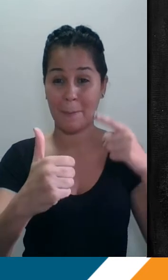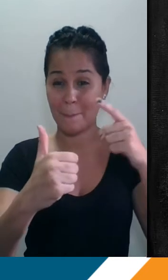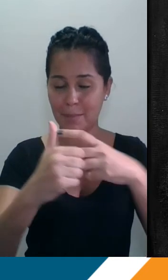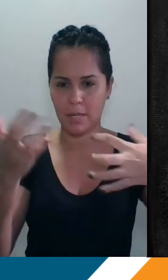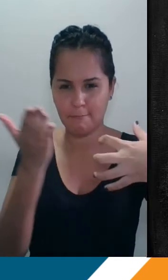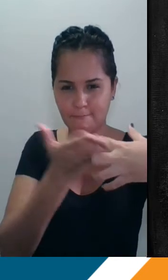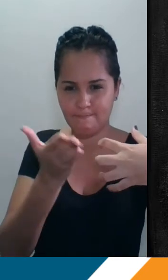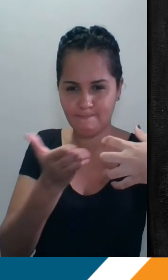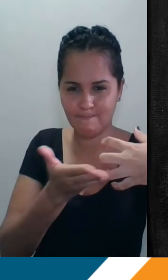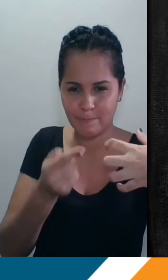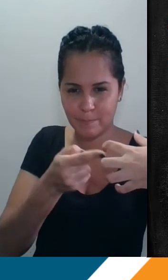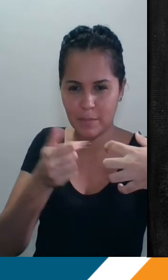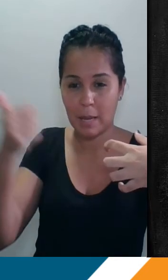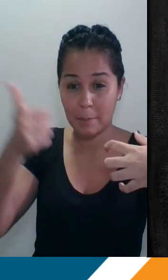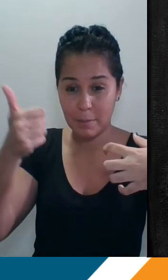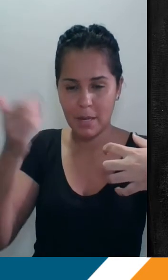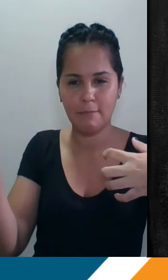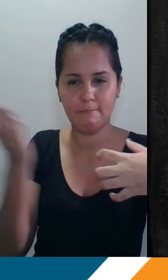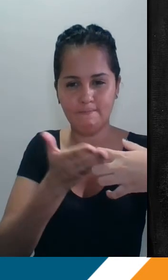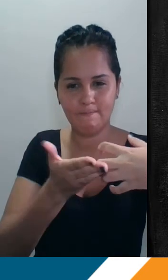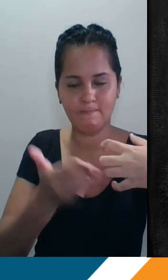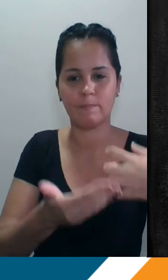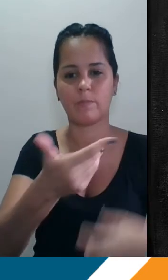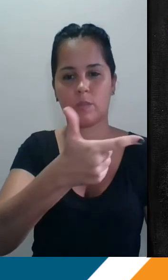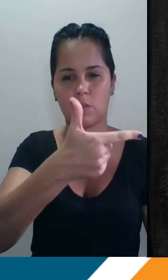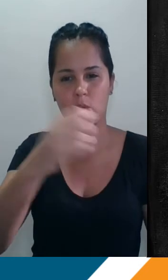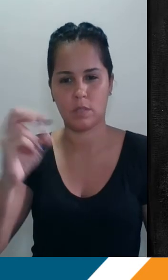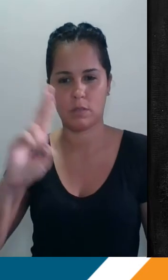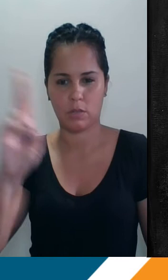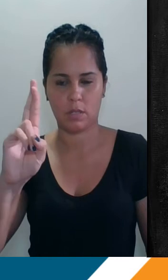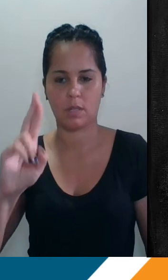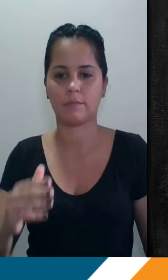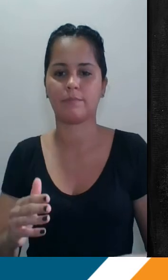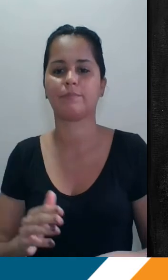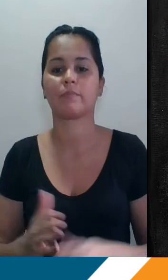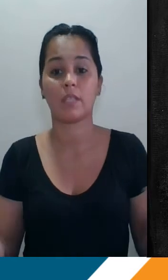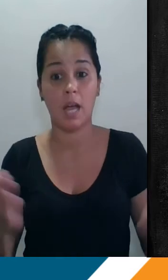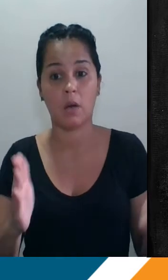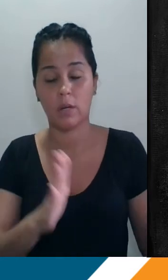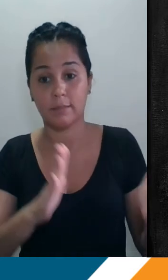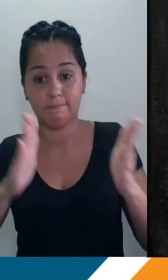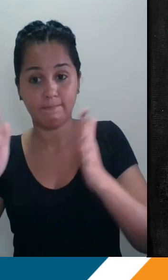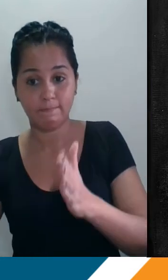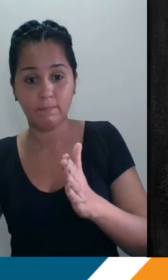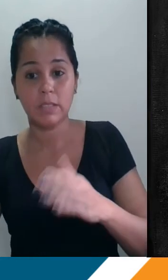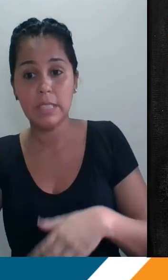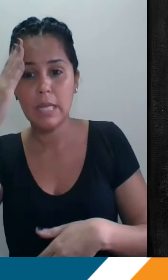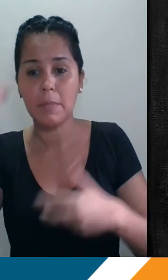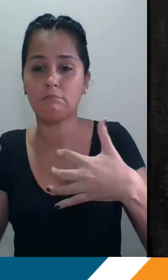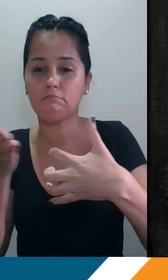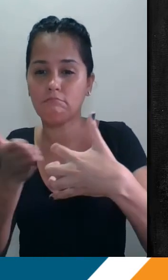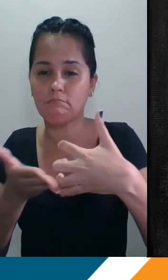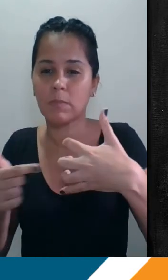se ela fosse paga no momento da compra, é de R$ 200. O próximo passo agora vai ser pegar o valor da minha segunda